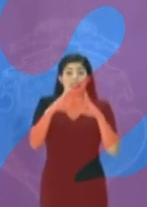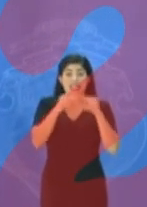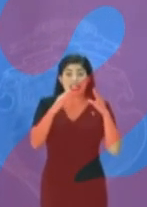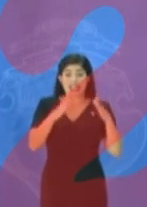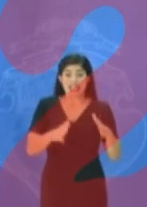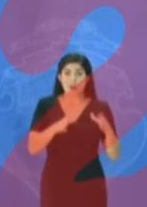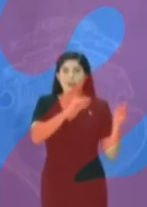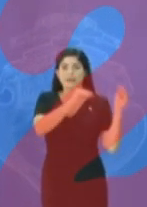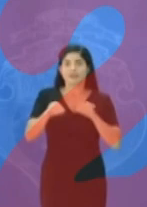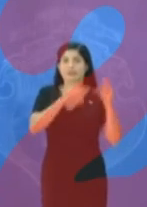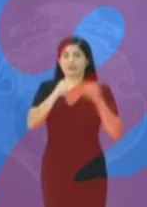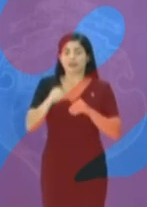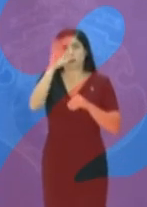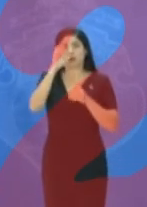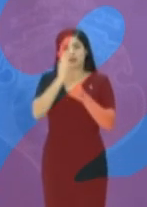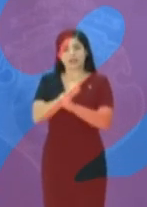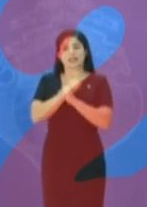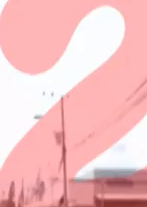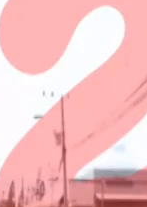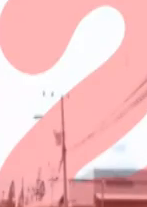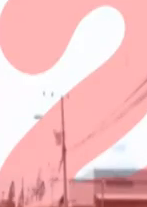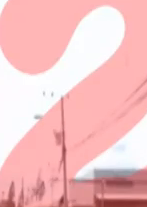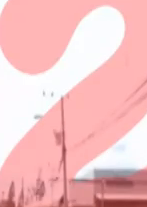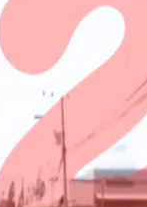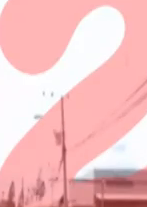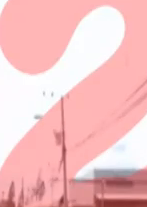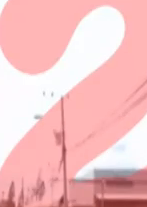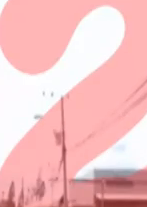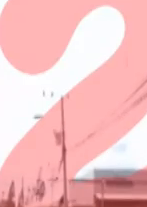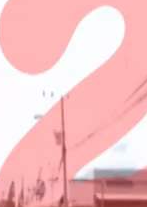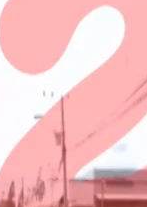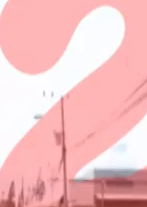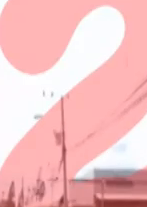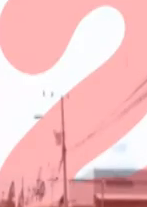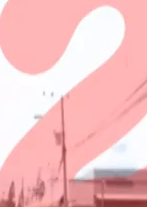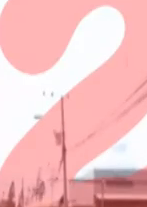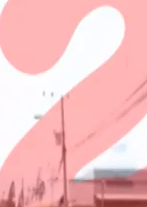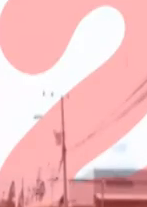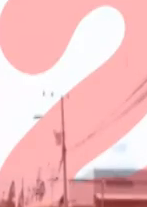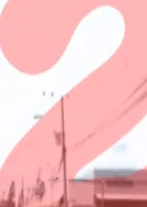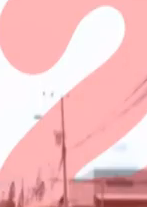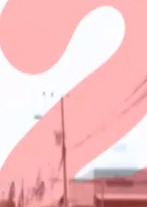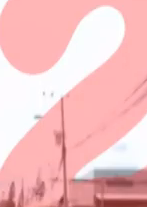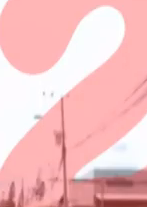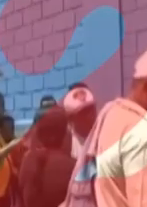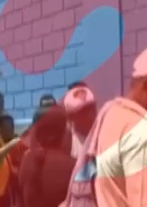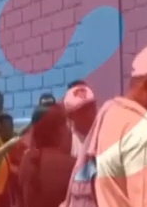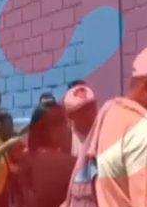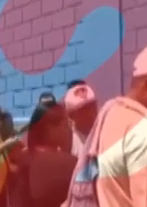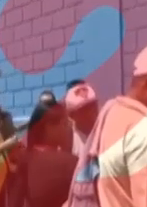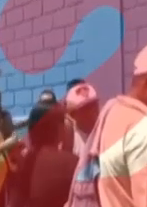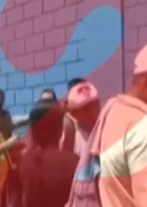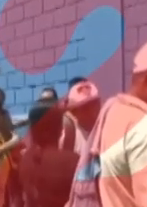Y aquí vamos a ver algunos de las decenas de miles de nicaragüenses que han encontrado seguridad aquí en Costa Rica. Gracias, señor presidente.